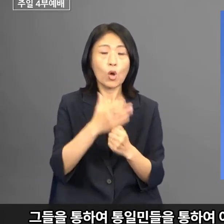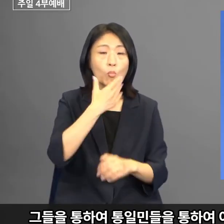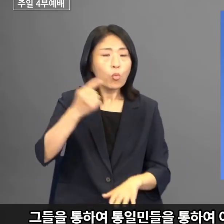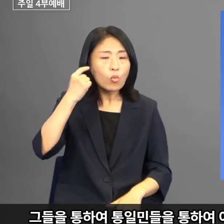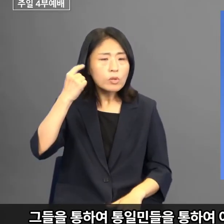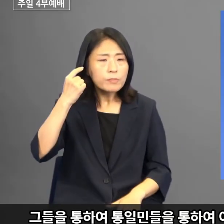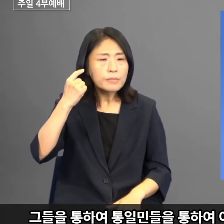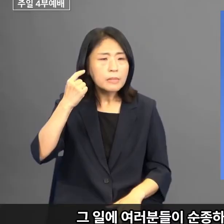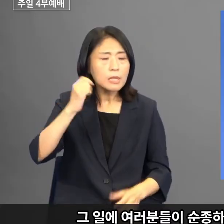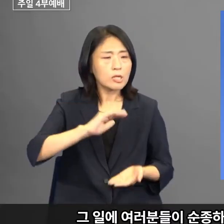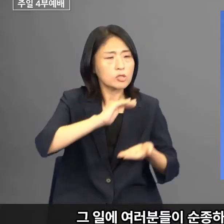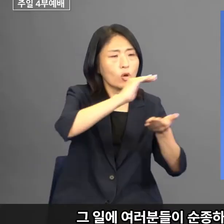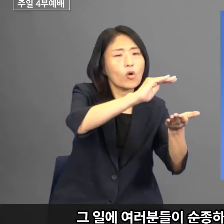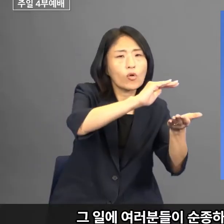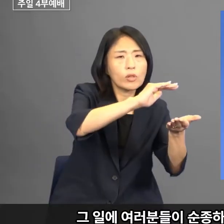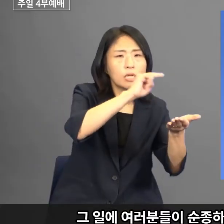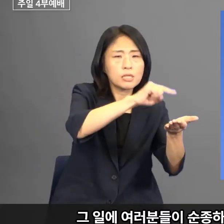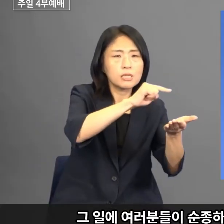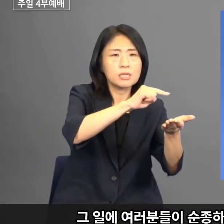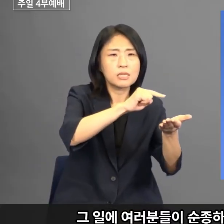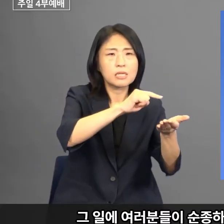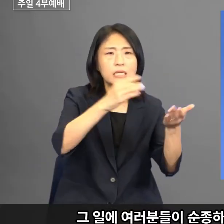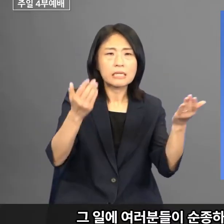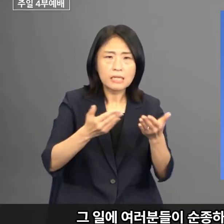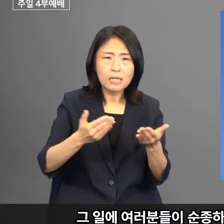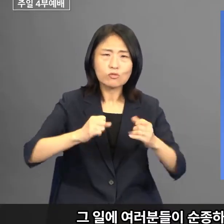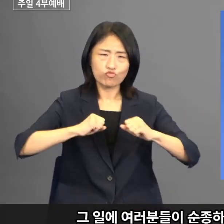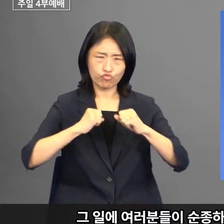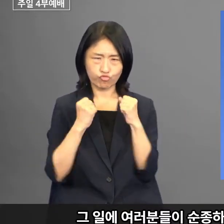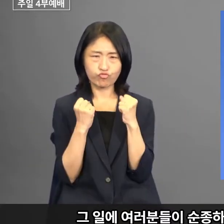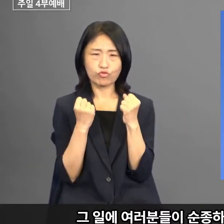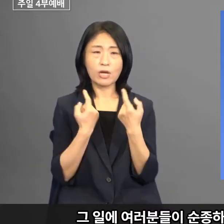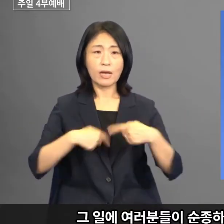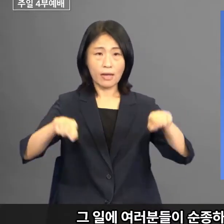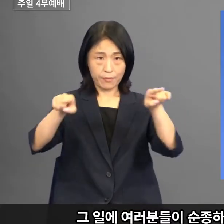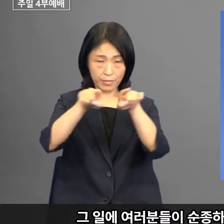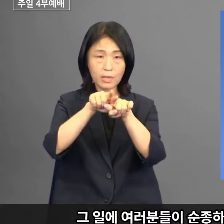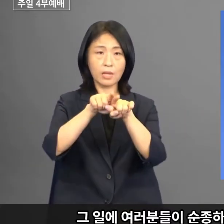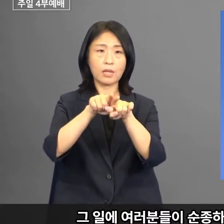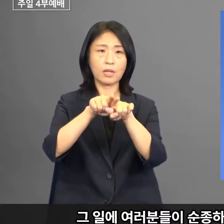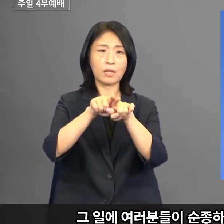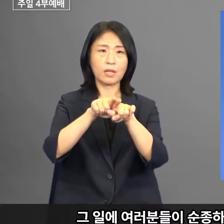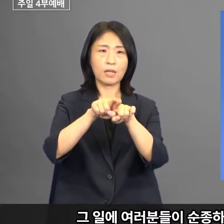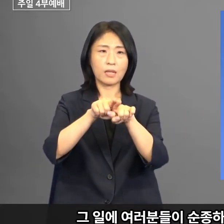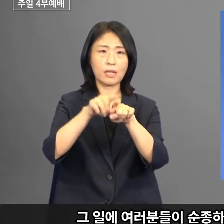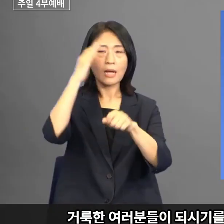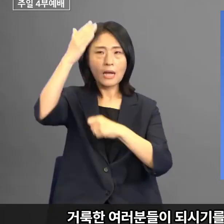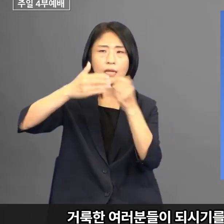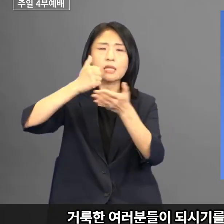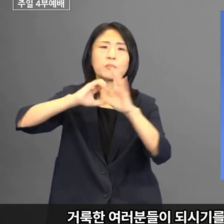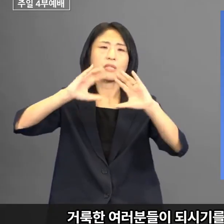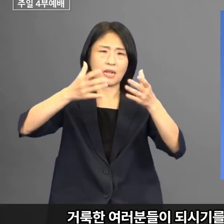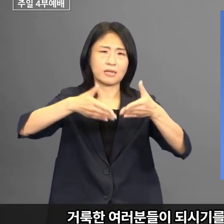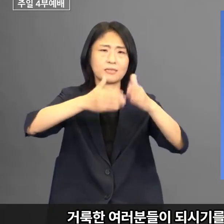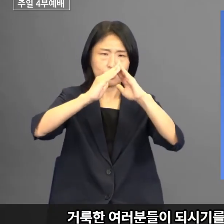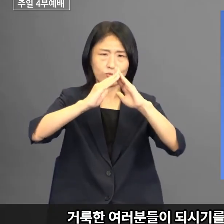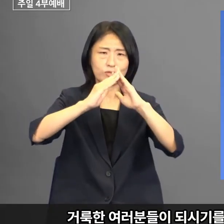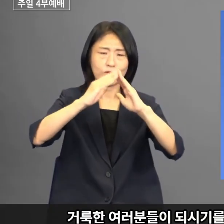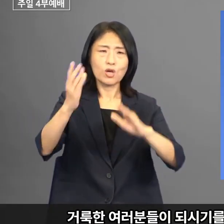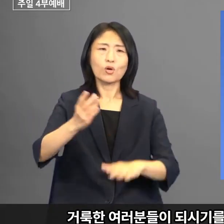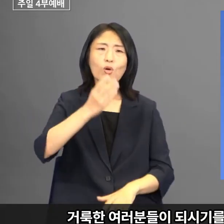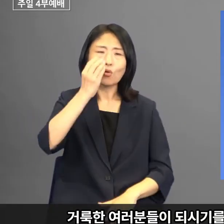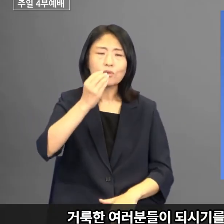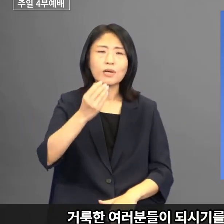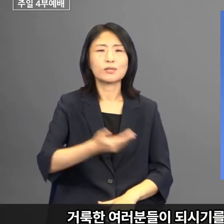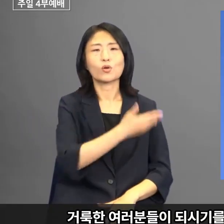북한으로 흘러갈 수 있도록 그 일에 여러분들이 순종하여 함께 이 나라를 세워나가는 거룩한 여러분들이 되시기를 주님의